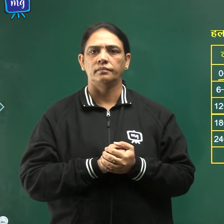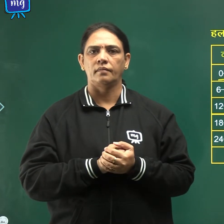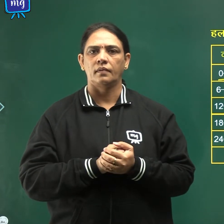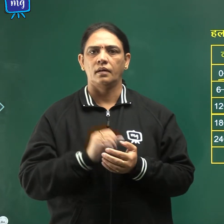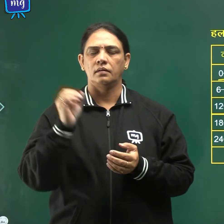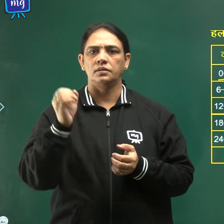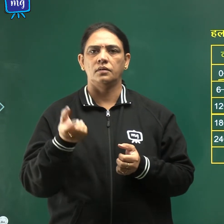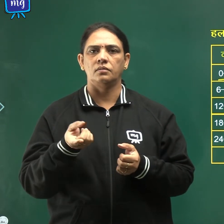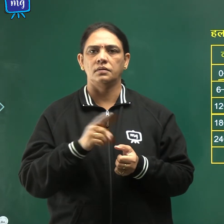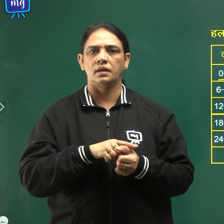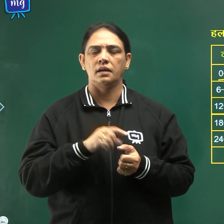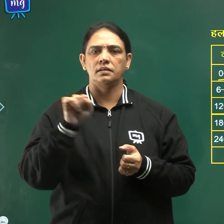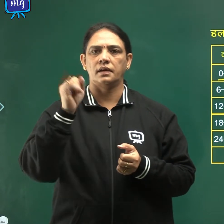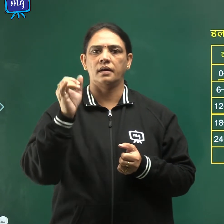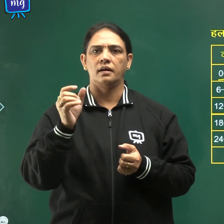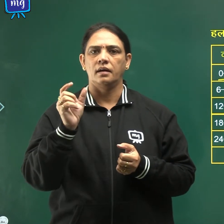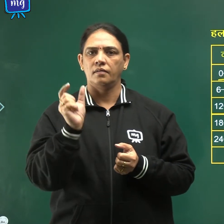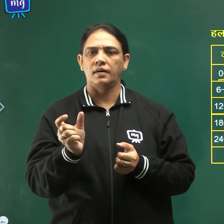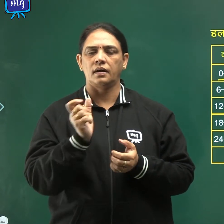0 से 6 वर्ग का